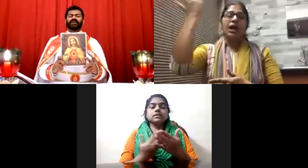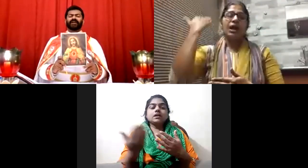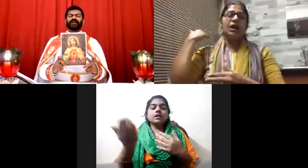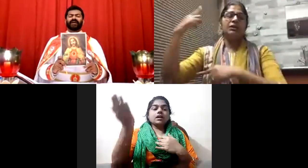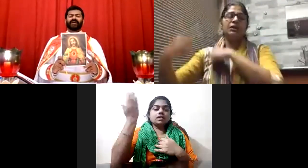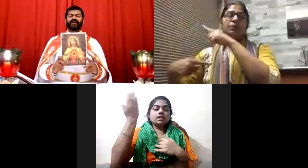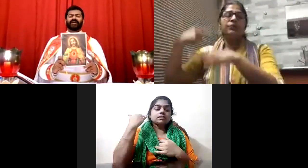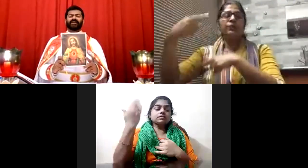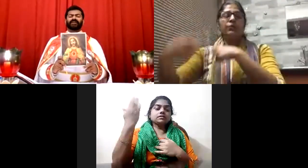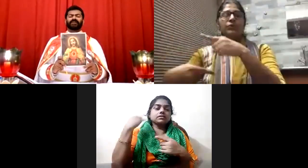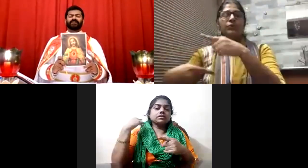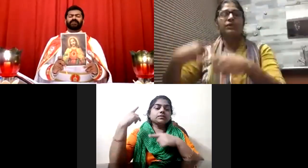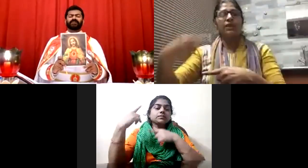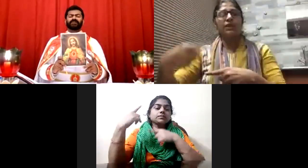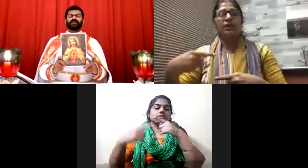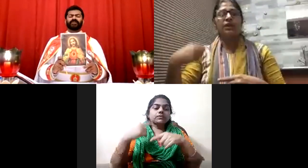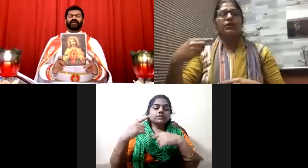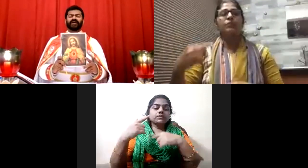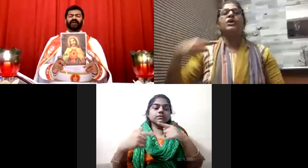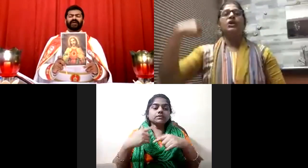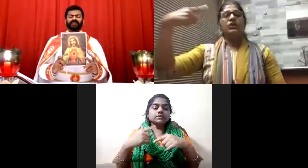ആദി മുതൽക്കേന്നും